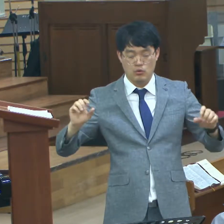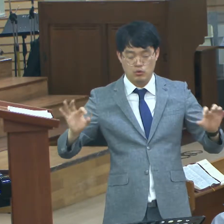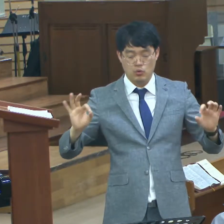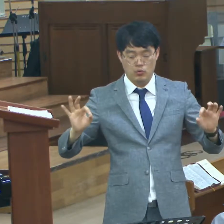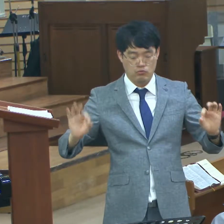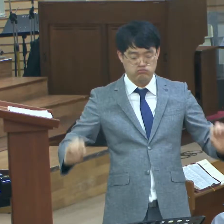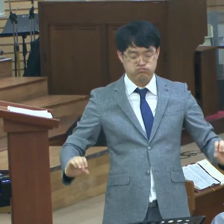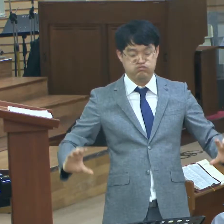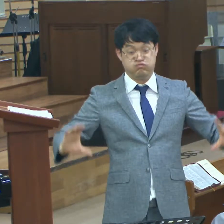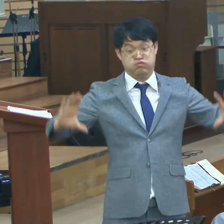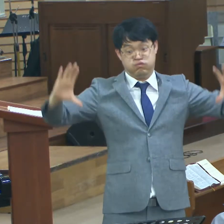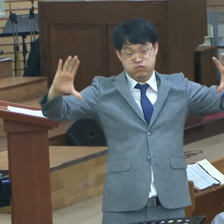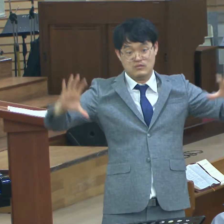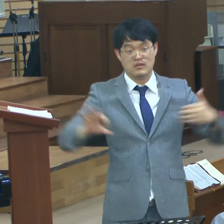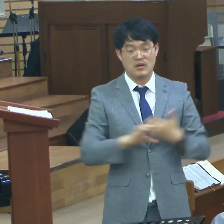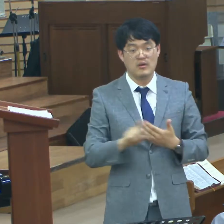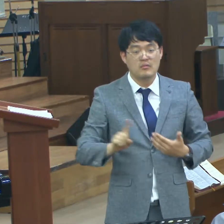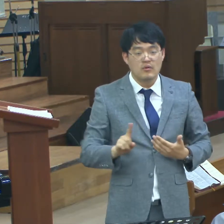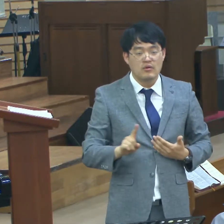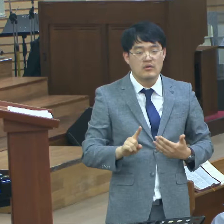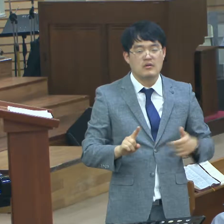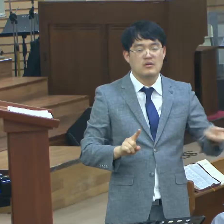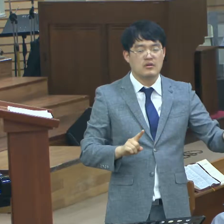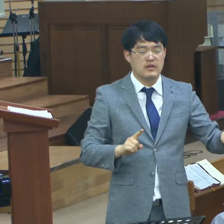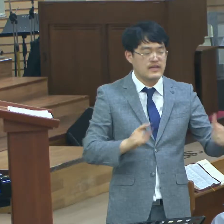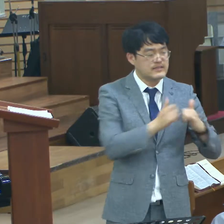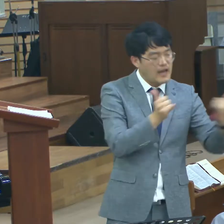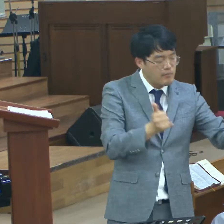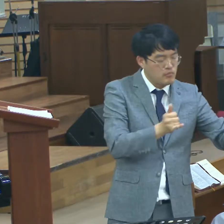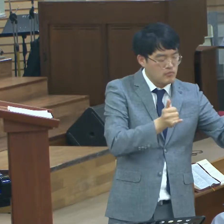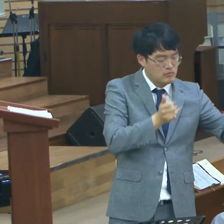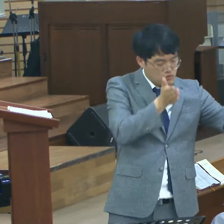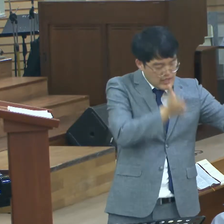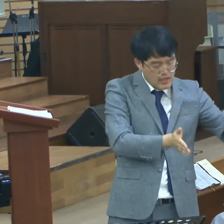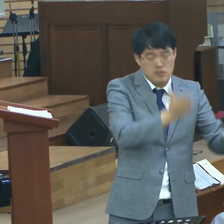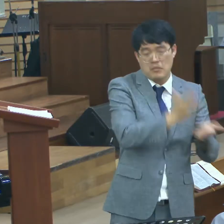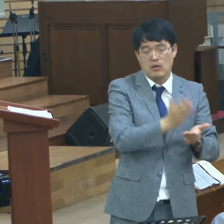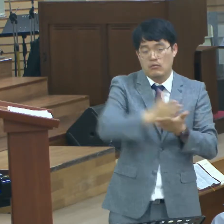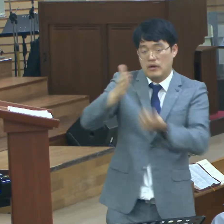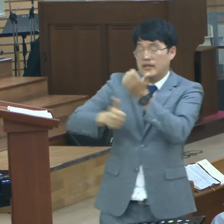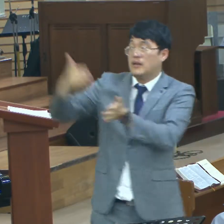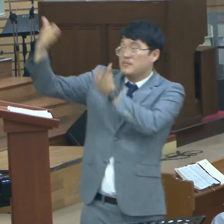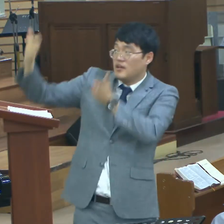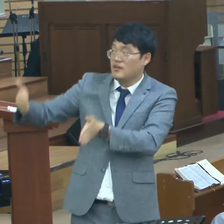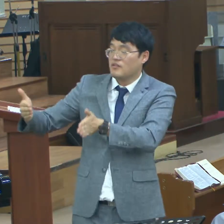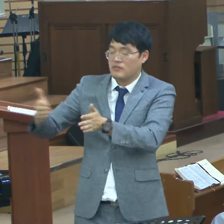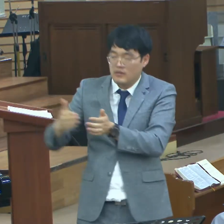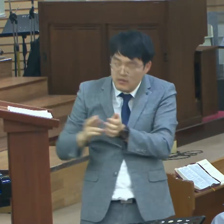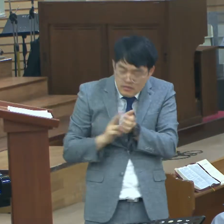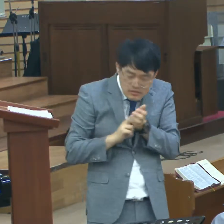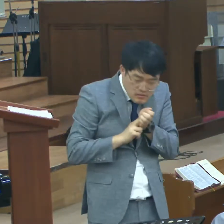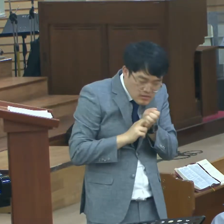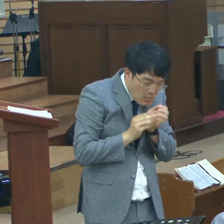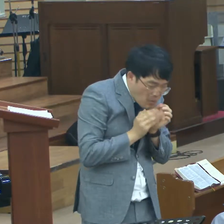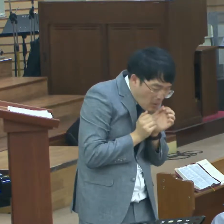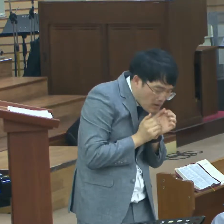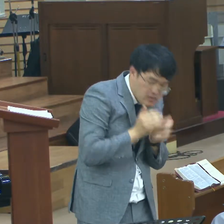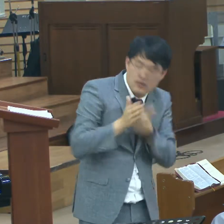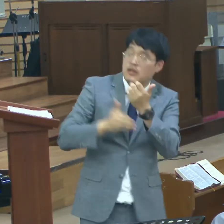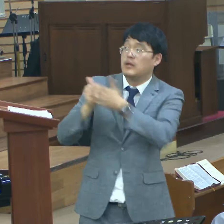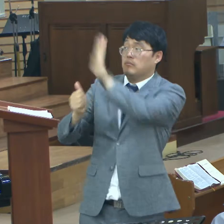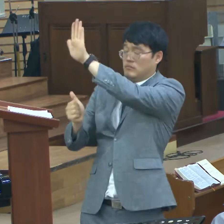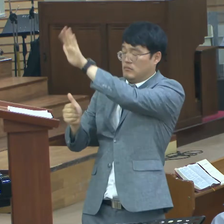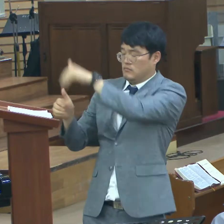하나님께도 비밀의 영역을 구축하는 거예요. 하나님 모르셔도 돼요. 여기까지 들어오지는